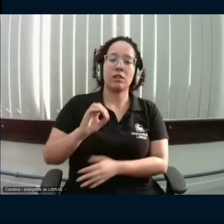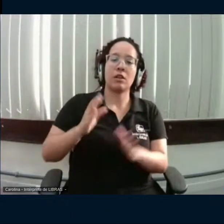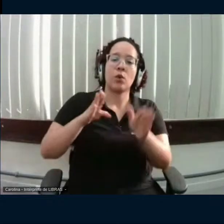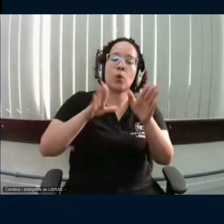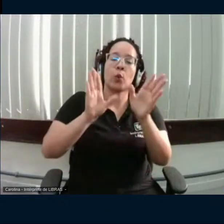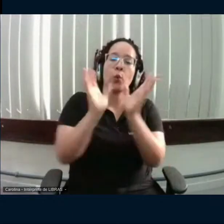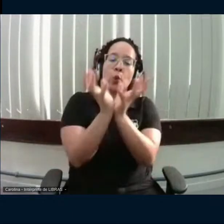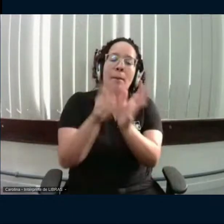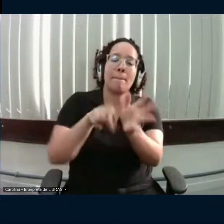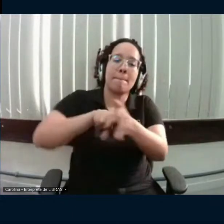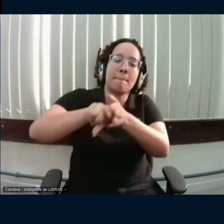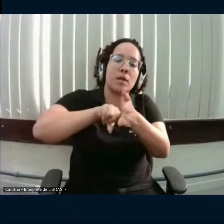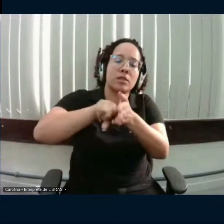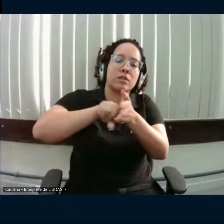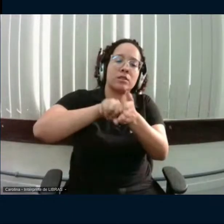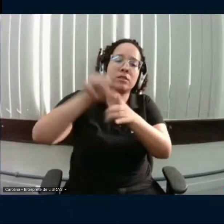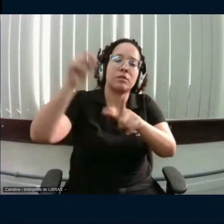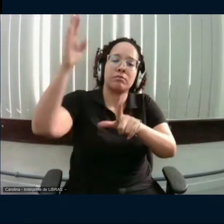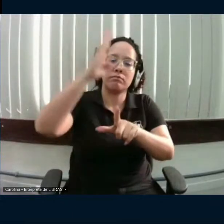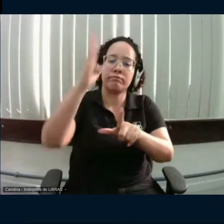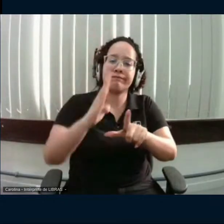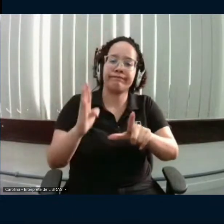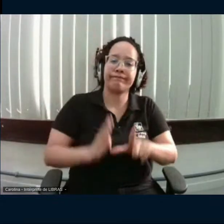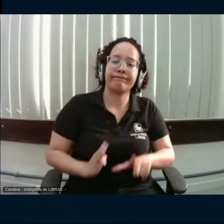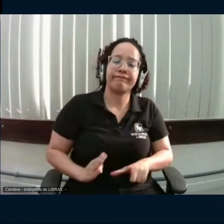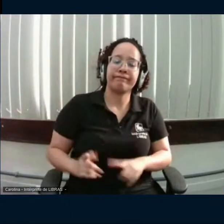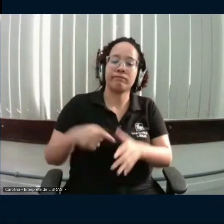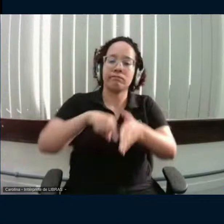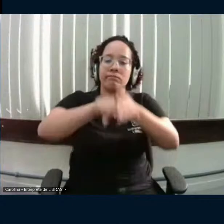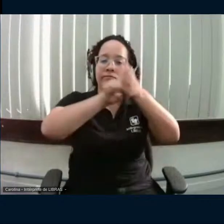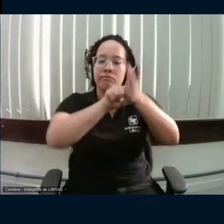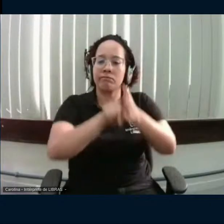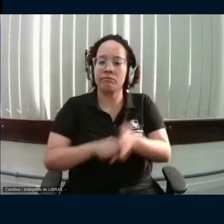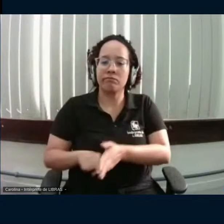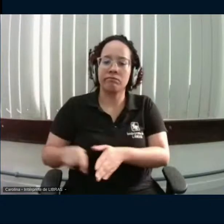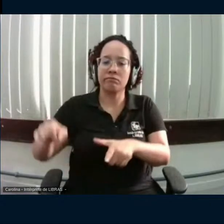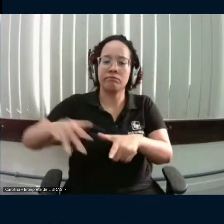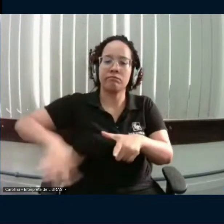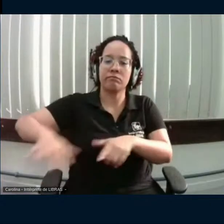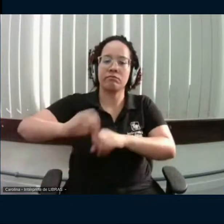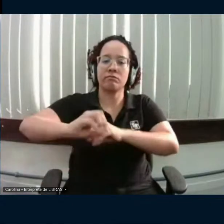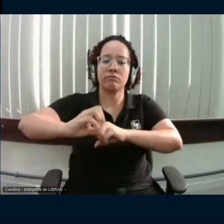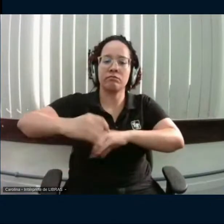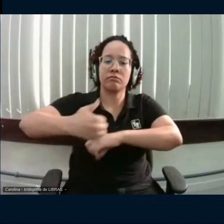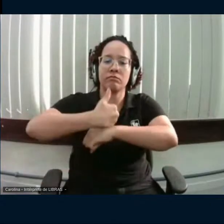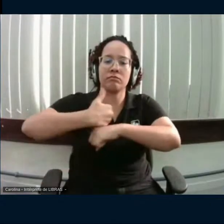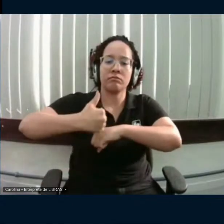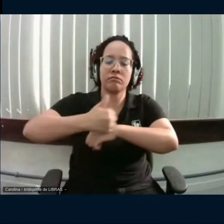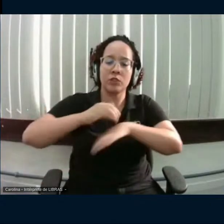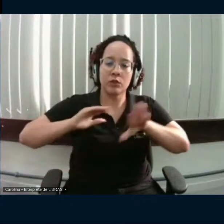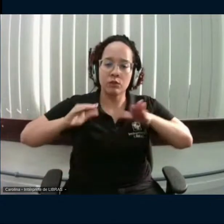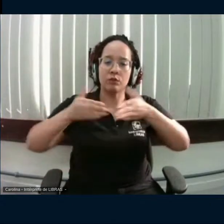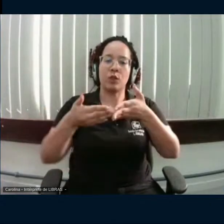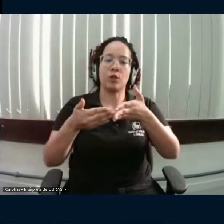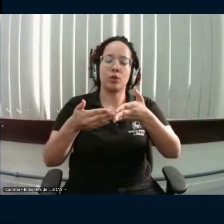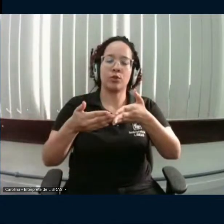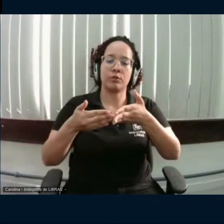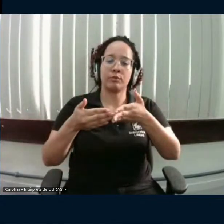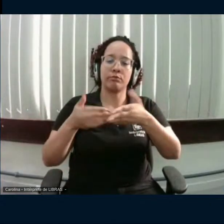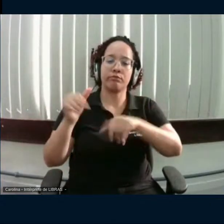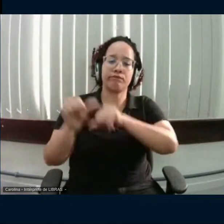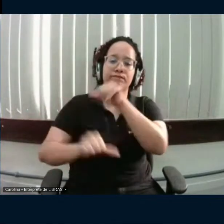pesquisa do Brasil inteiro que pesquisam ensino médio e educação profissional com foco na reforma.